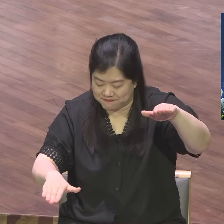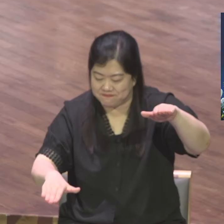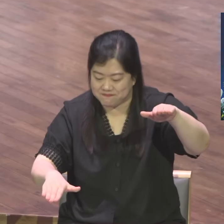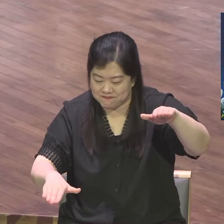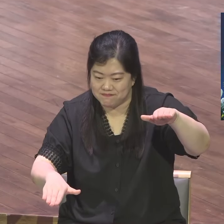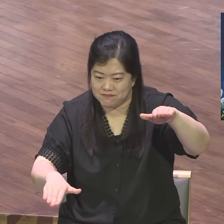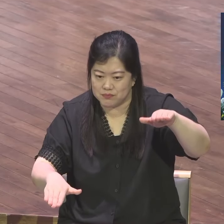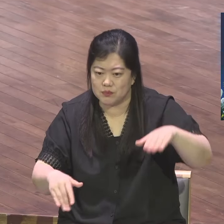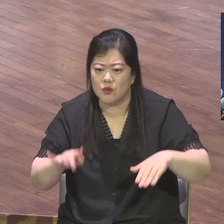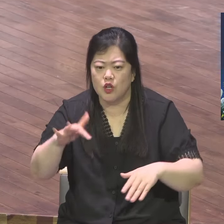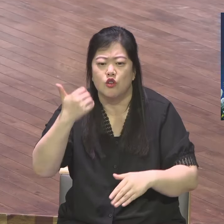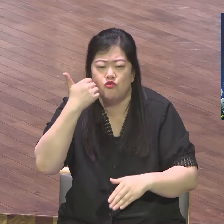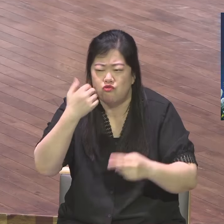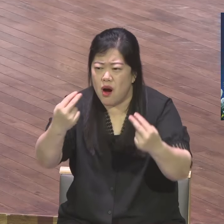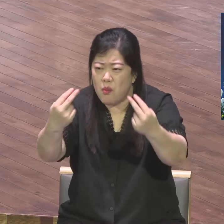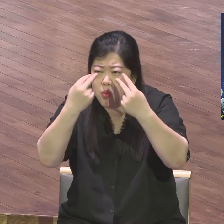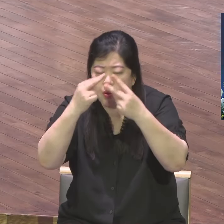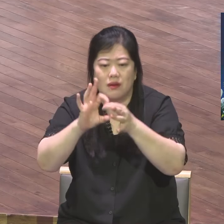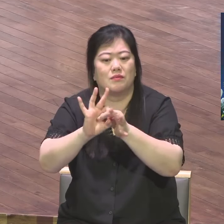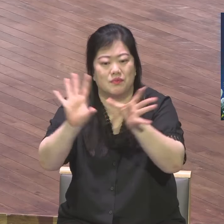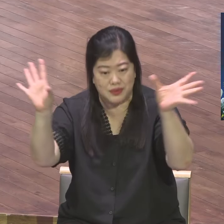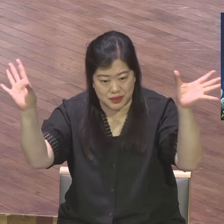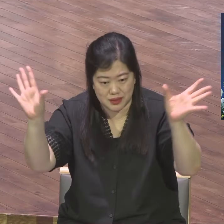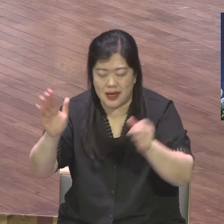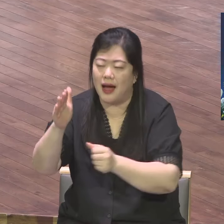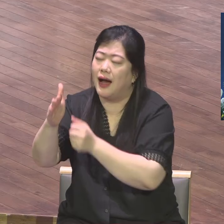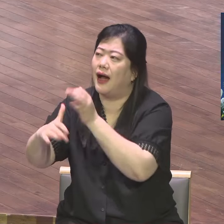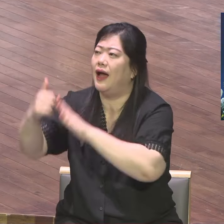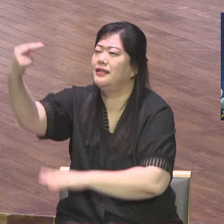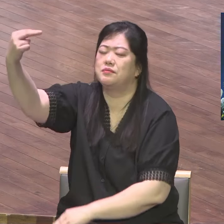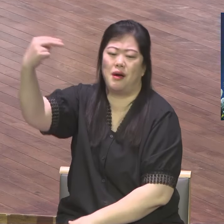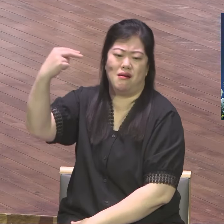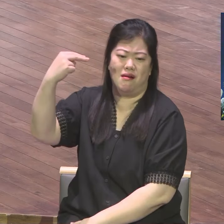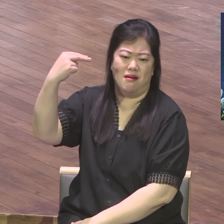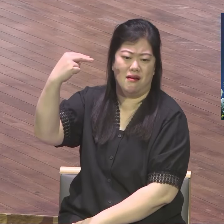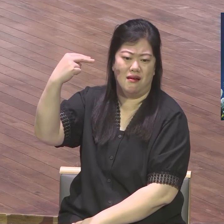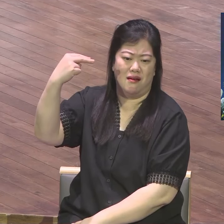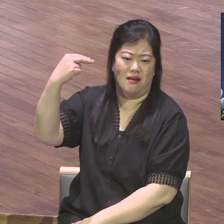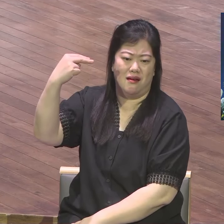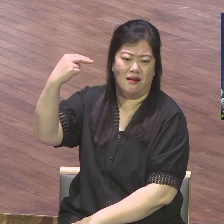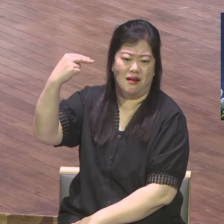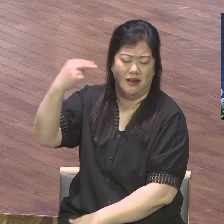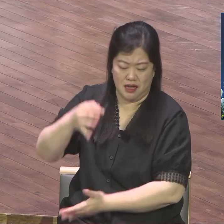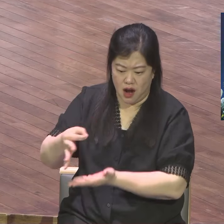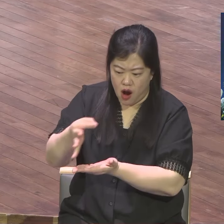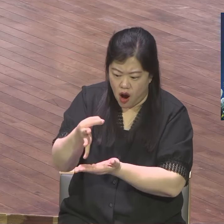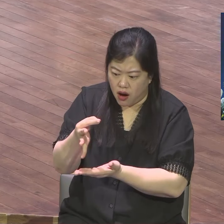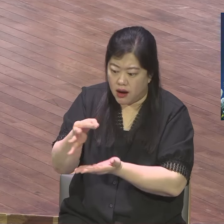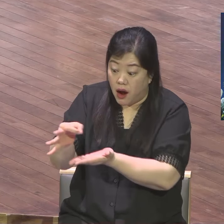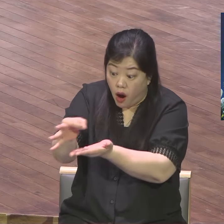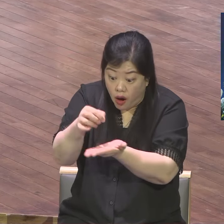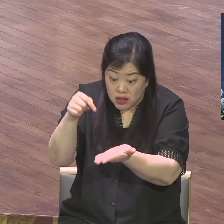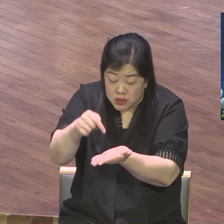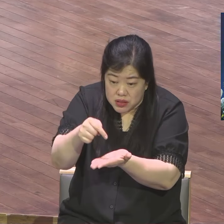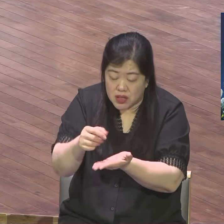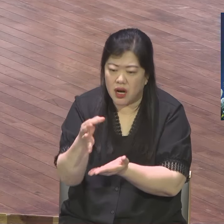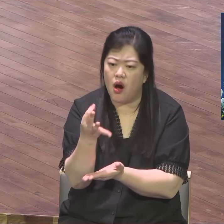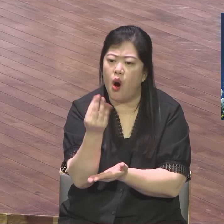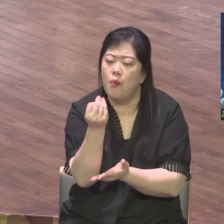하나님 노아에게요 나를 위해 방주 만들어 안 했어요. 너를 위해서. 너를 위해 방주를